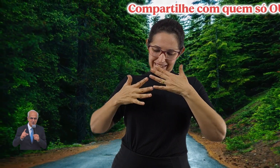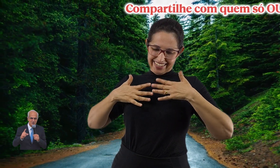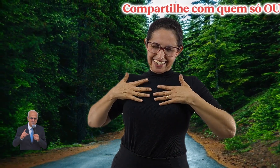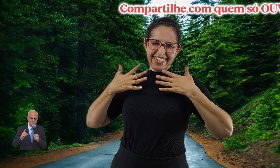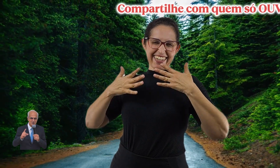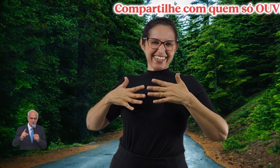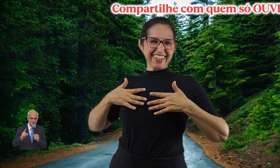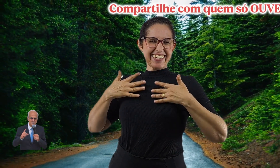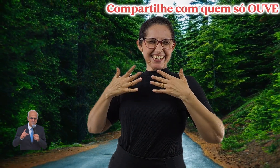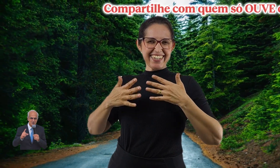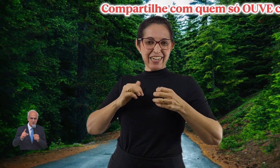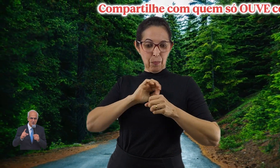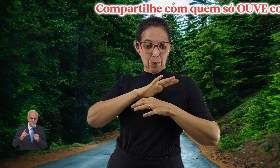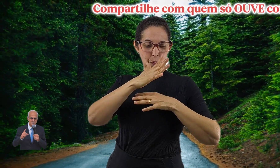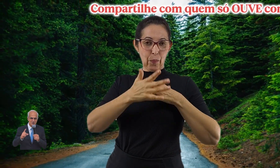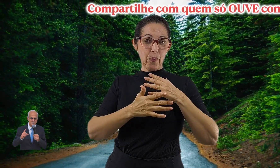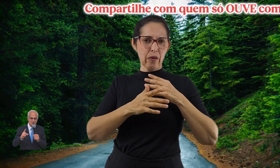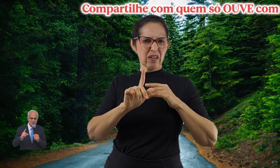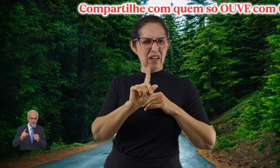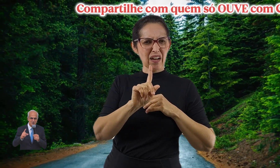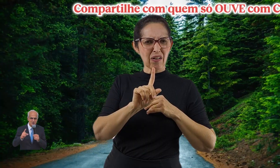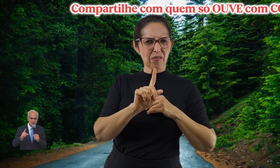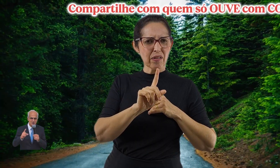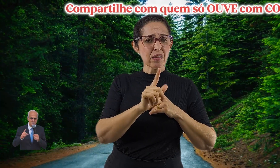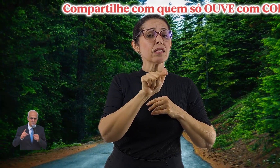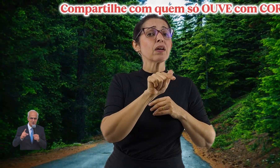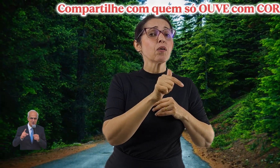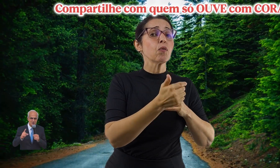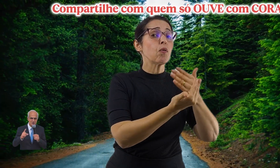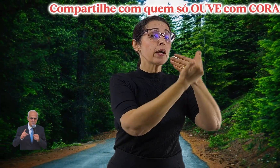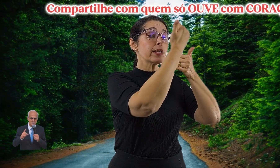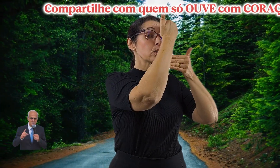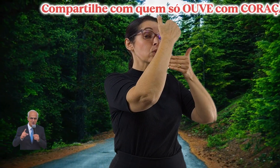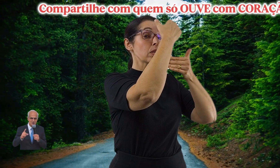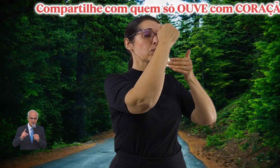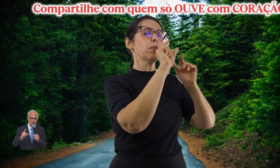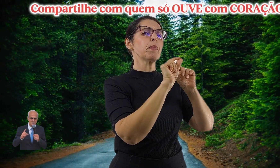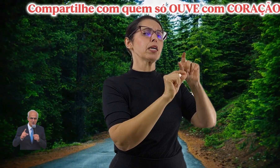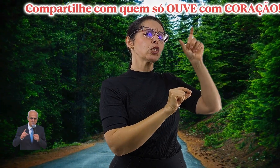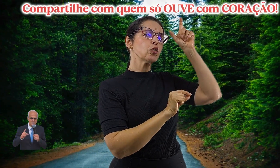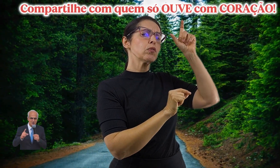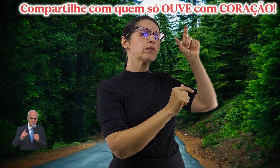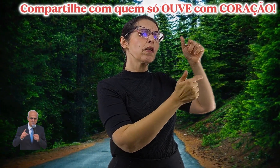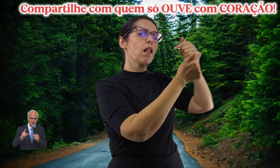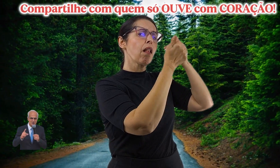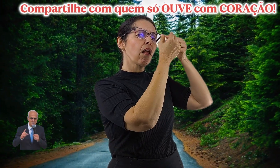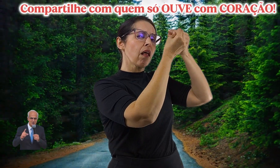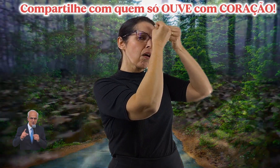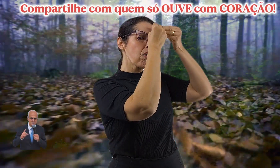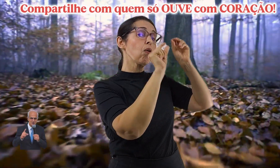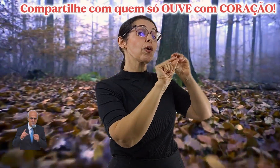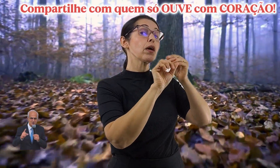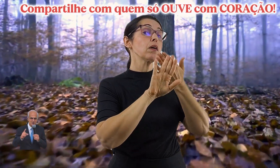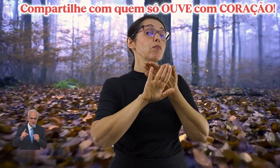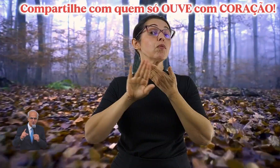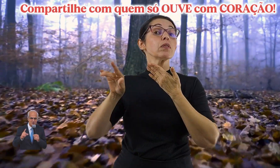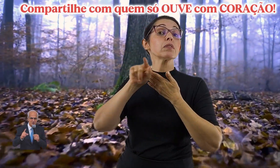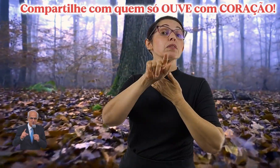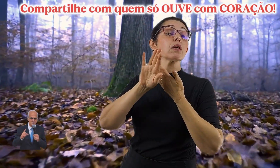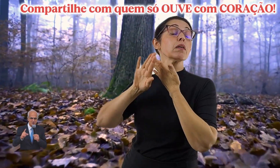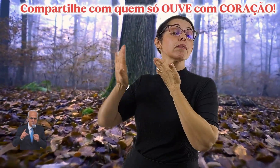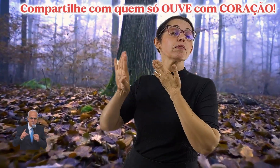está, o que entrou na sua mente? O que o adversário introduziu aí? O que ele colocou que te afastou do Senhor? Então